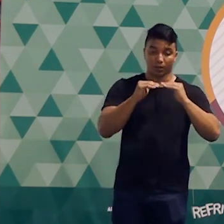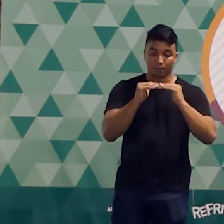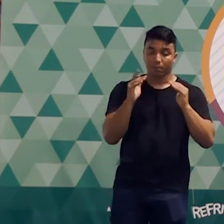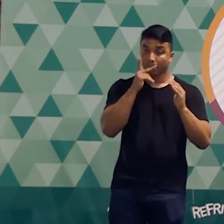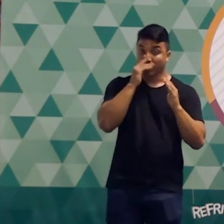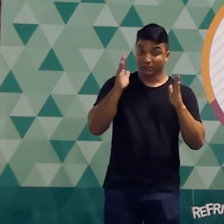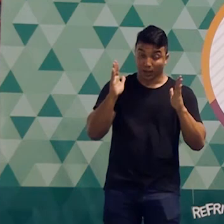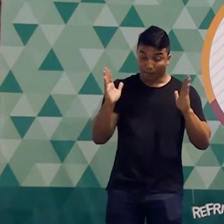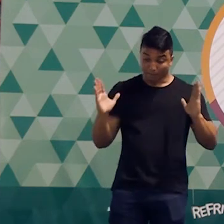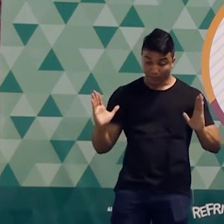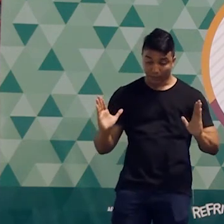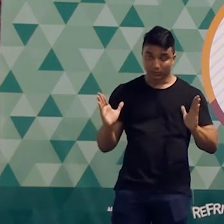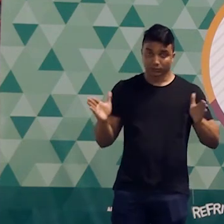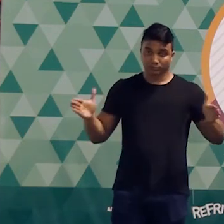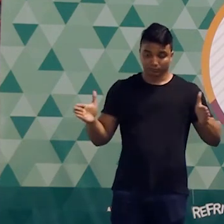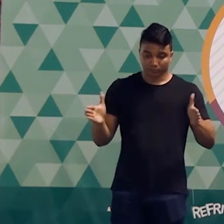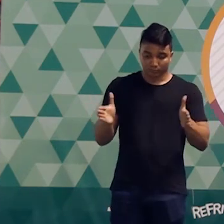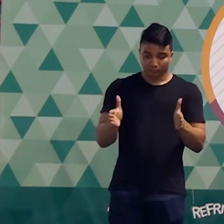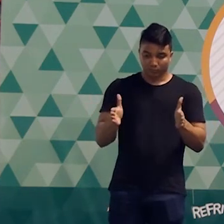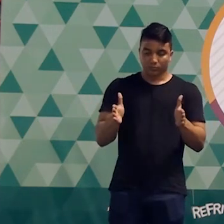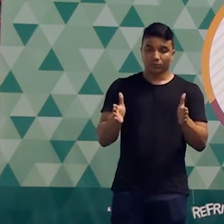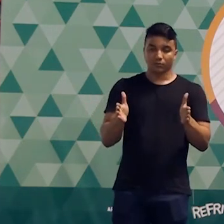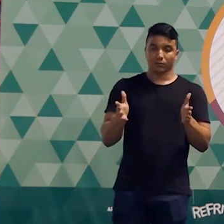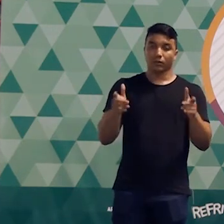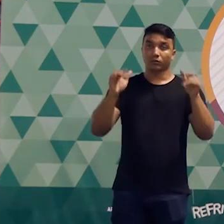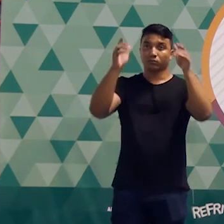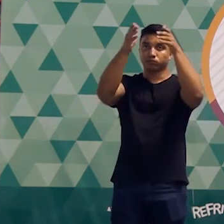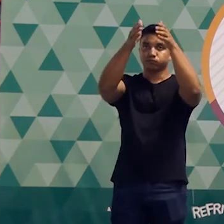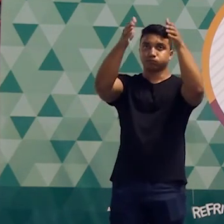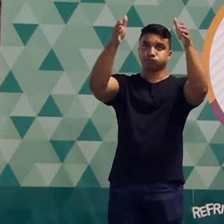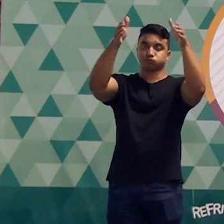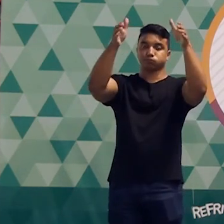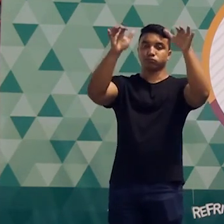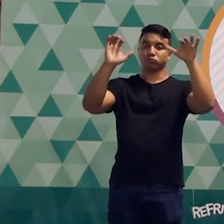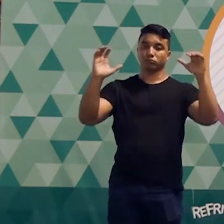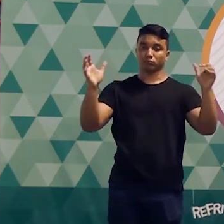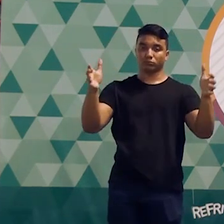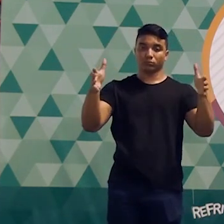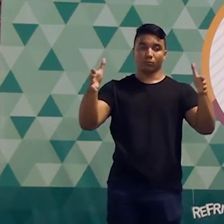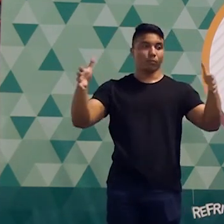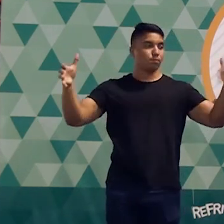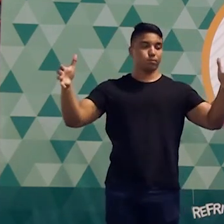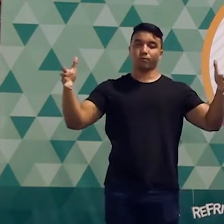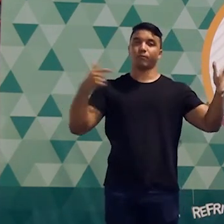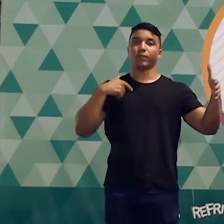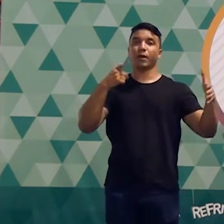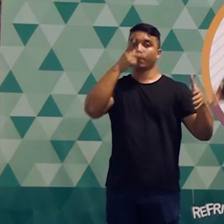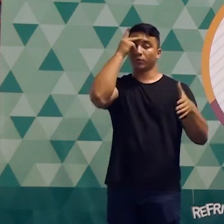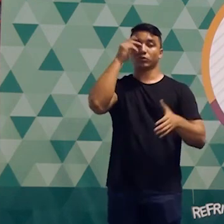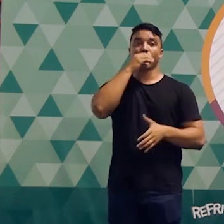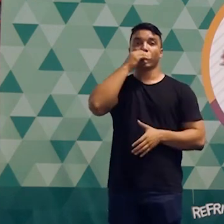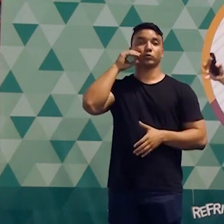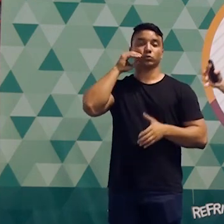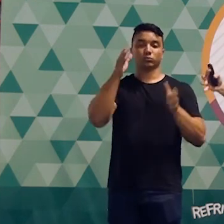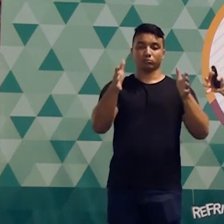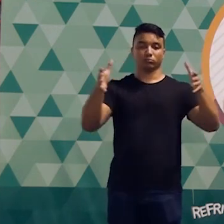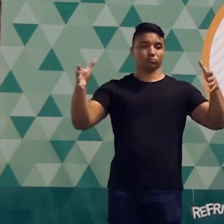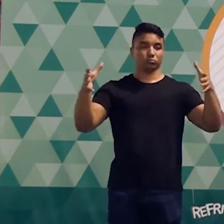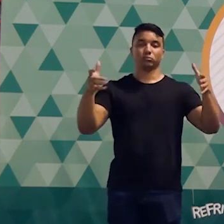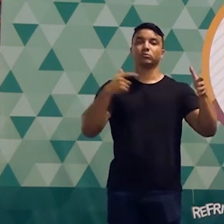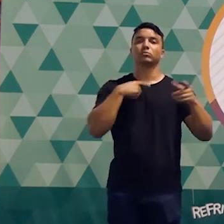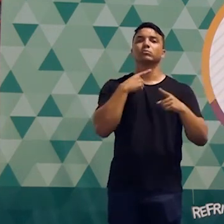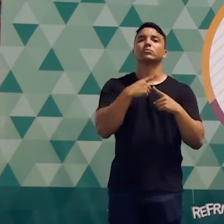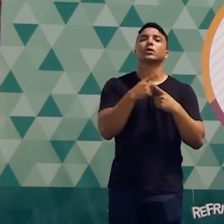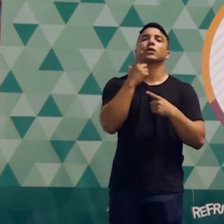mais estreita, o topo está mais largo e o corpo da pirâmide, que é o meio, está bem